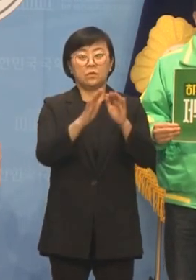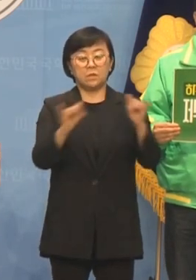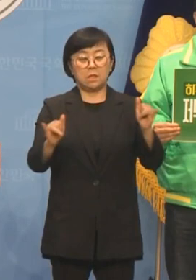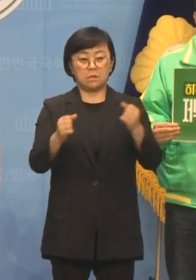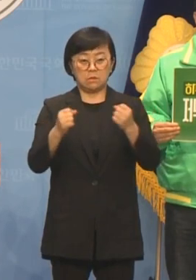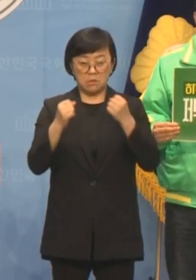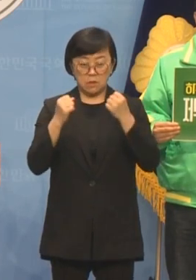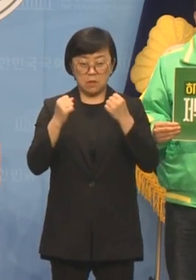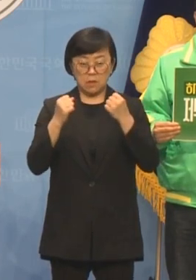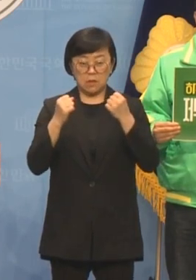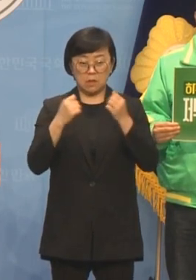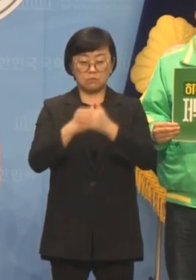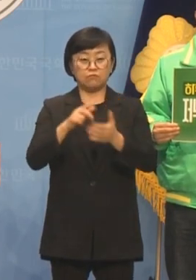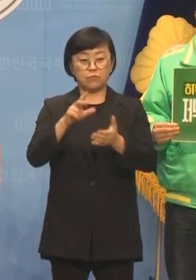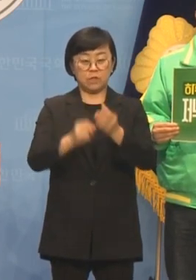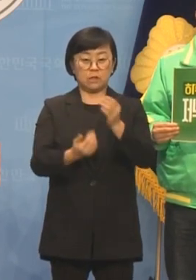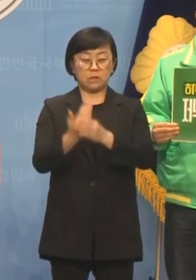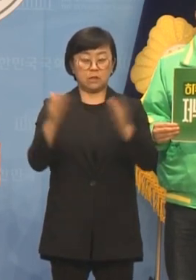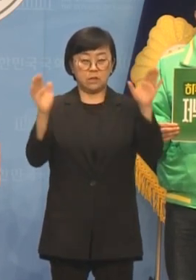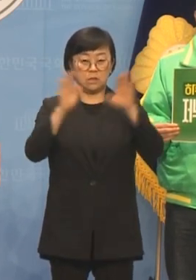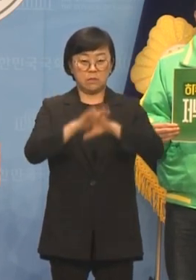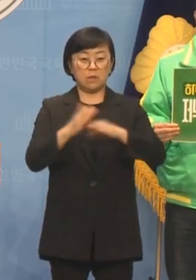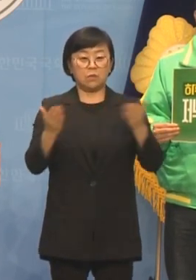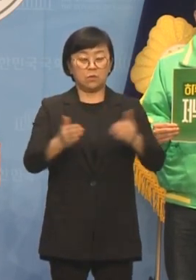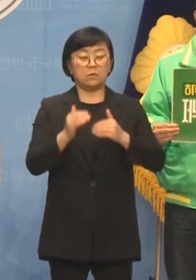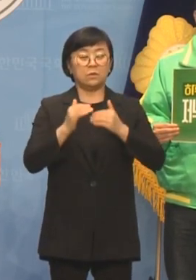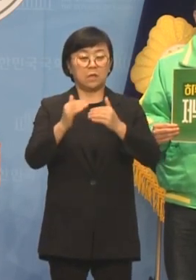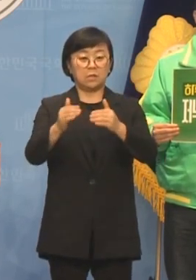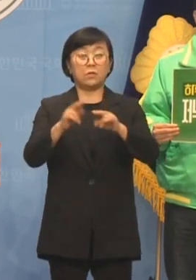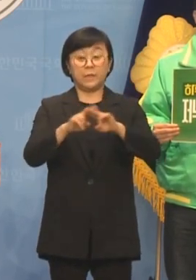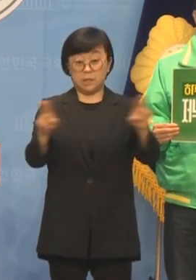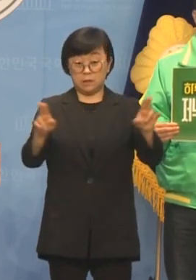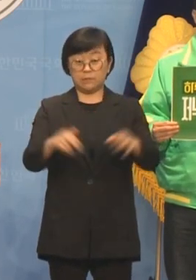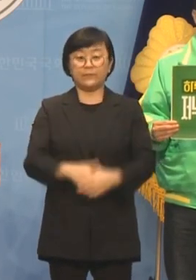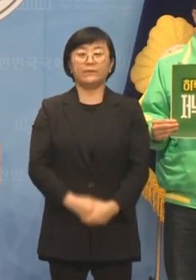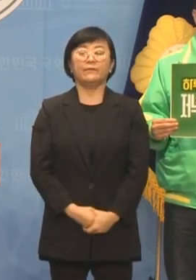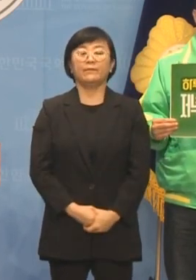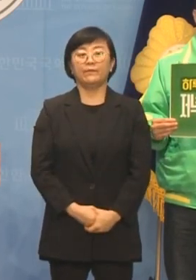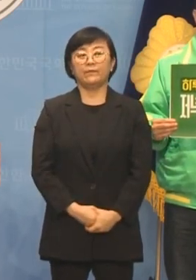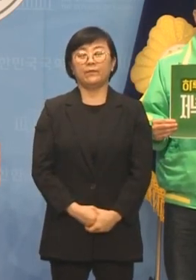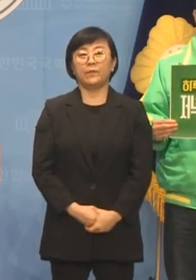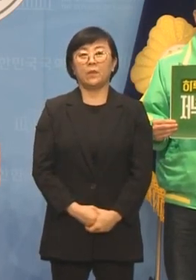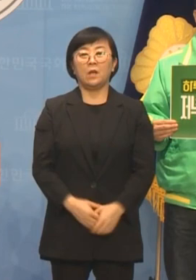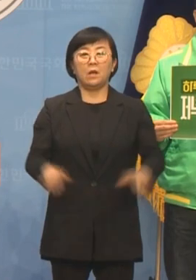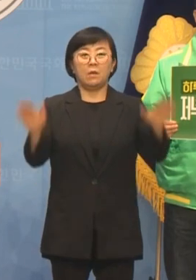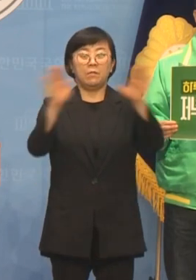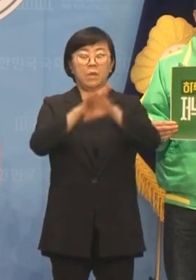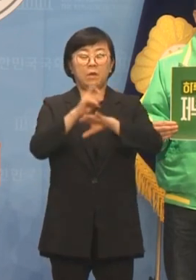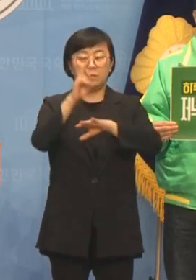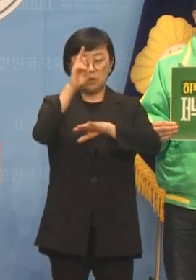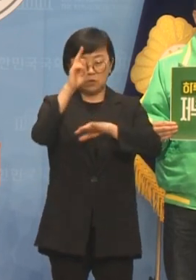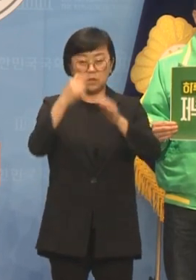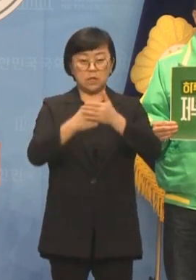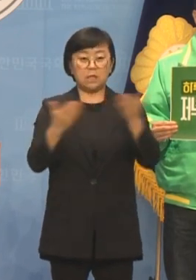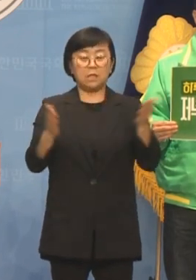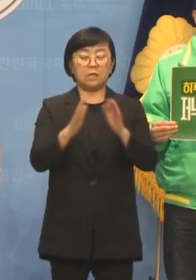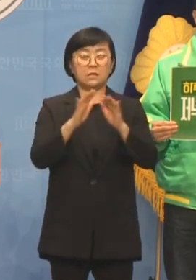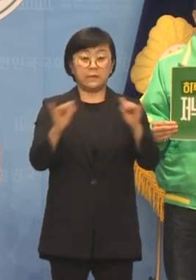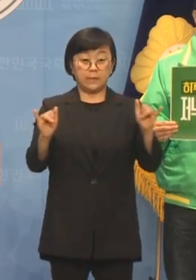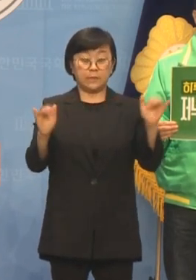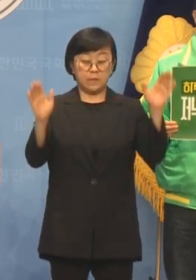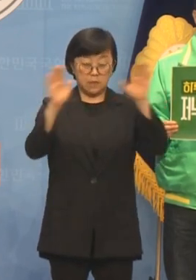건강 갉아먹는 심야 노동을 단계적으로 폐지하겠습니다 밤 12시 이후에도 일하는 심